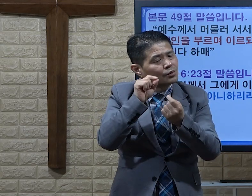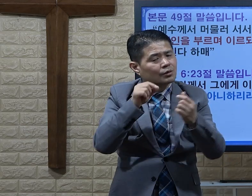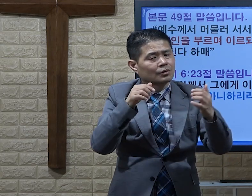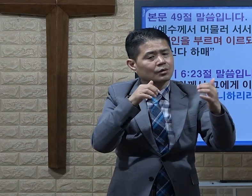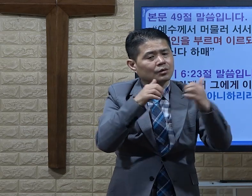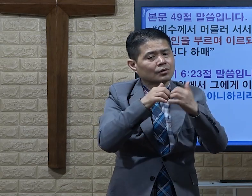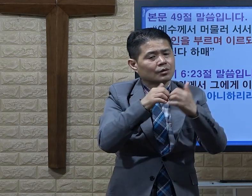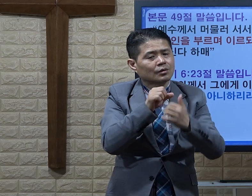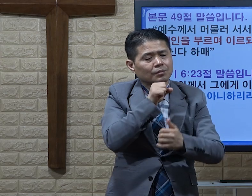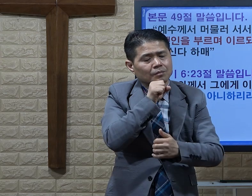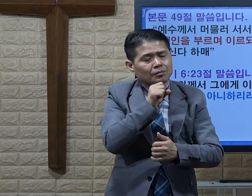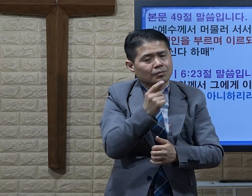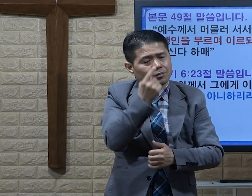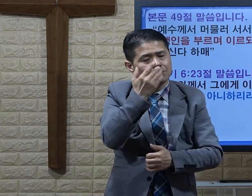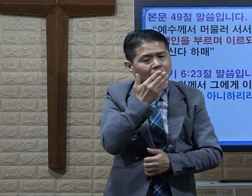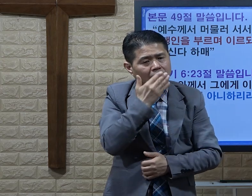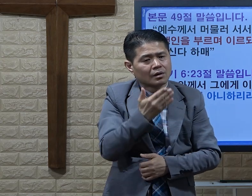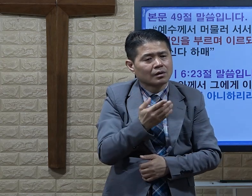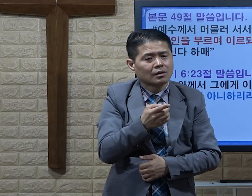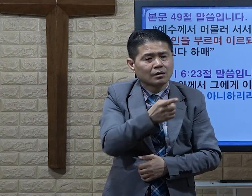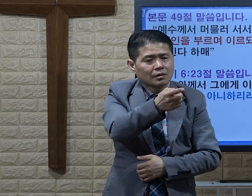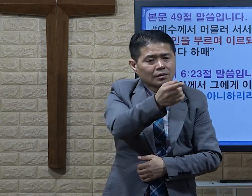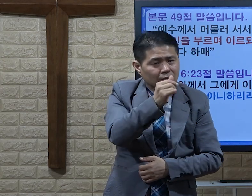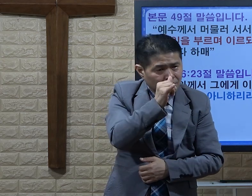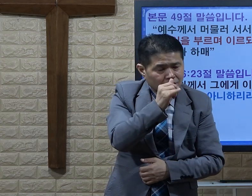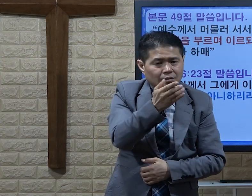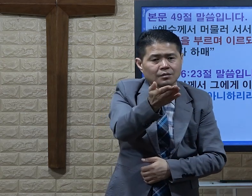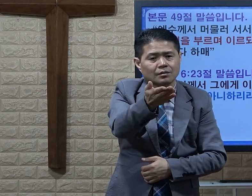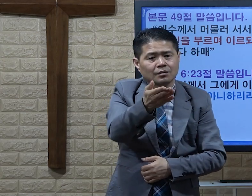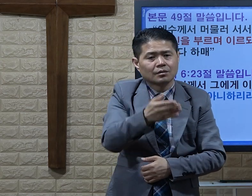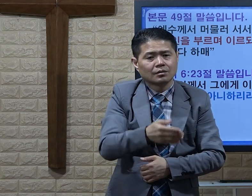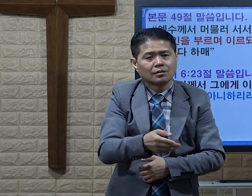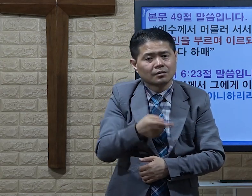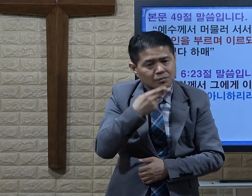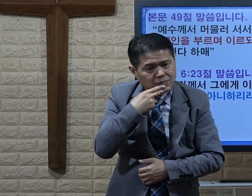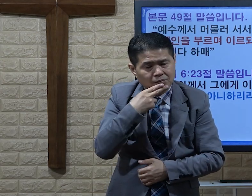곧 전쟁이 일어날 것 같습니까? 라고 인터뷰를 해봤는데